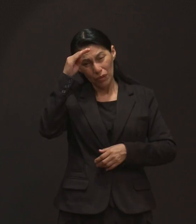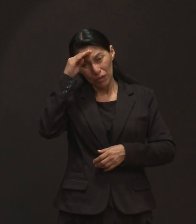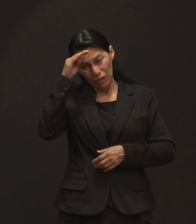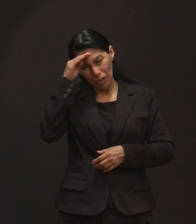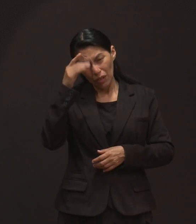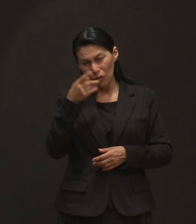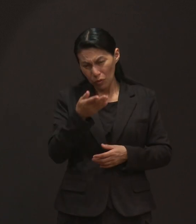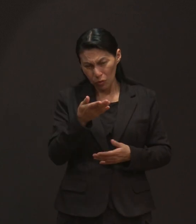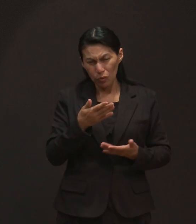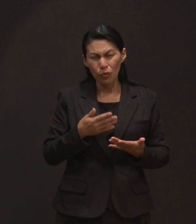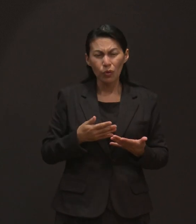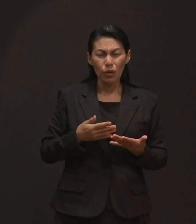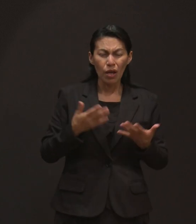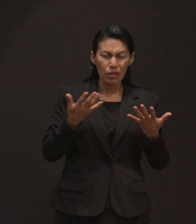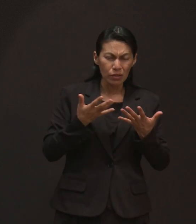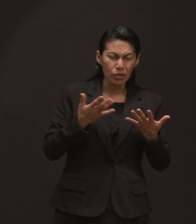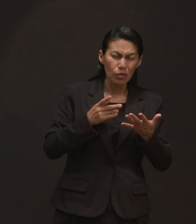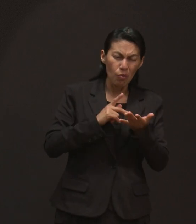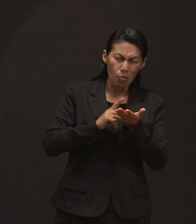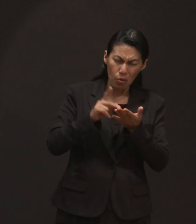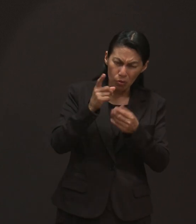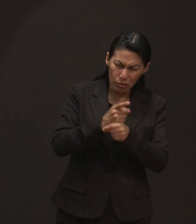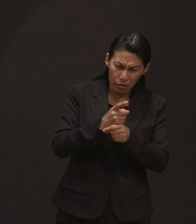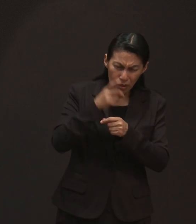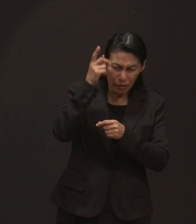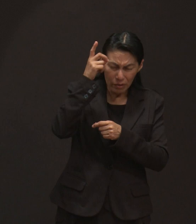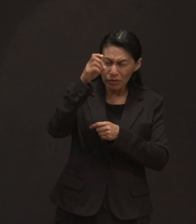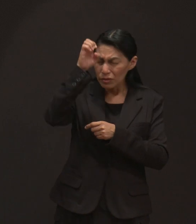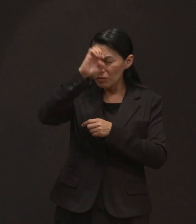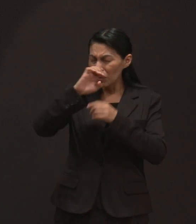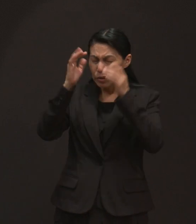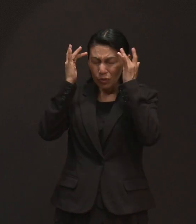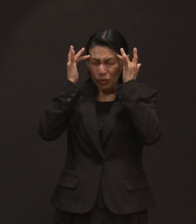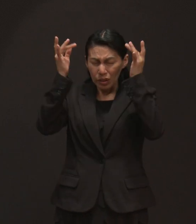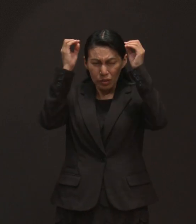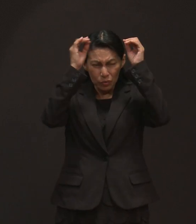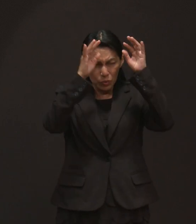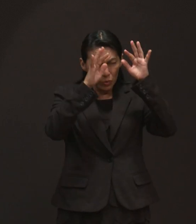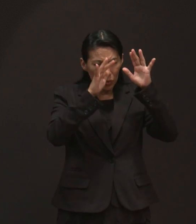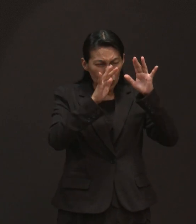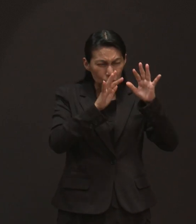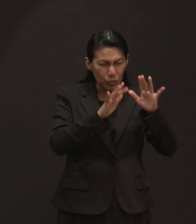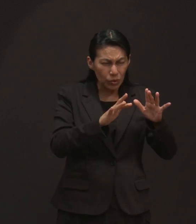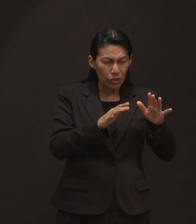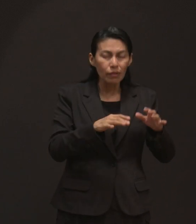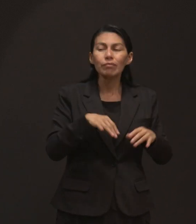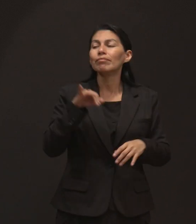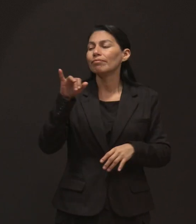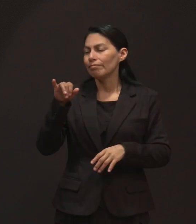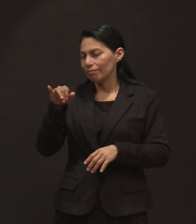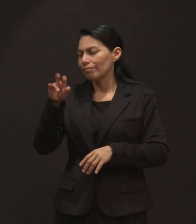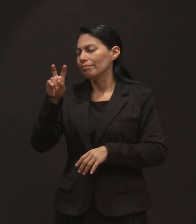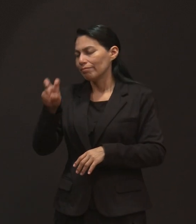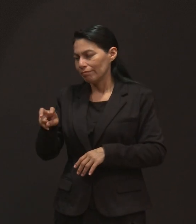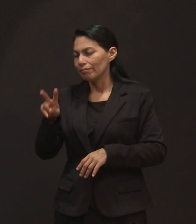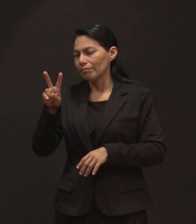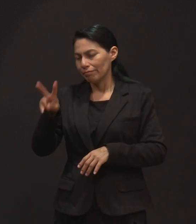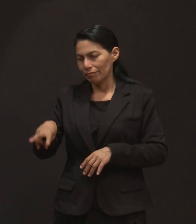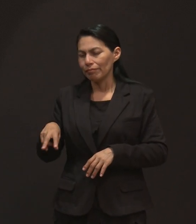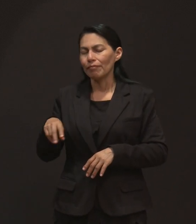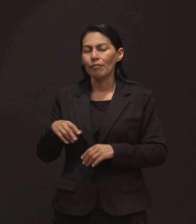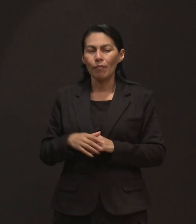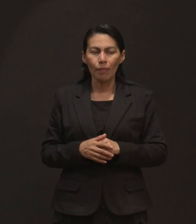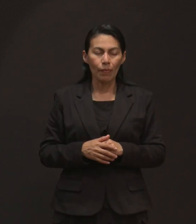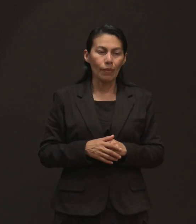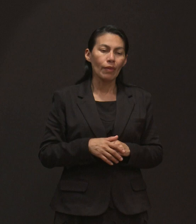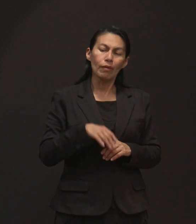meditación, oración, queriendo hacer la voluntad de Dios, el Espíritu Santo la hace viva en ti, como así la es. Voz